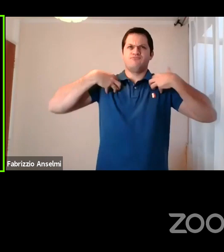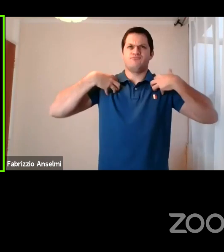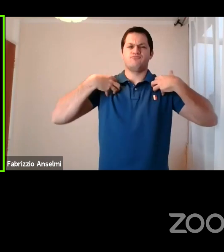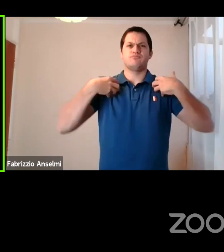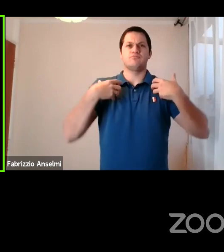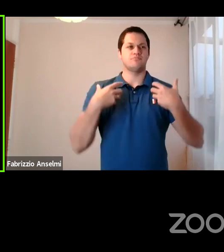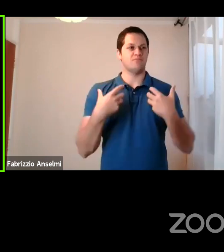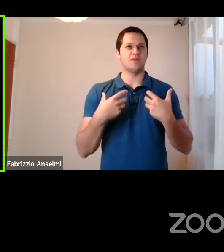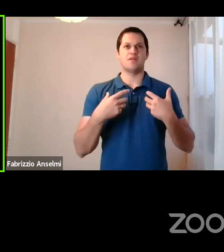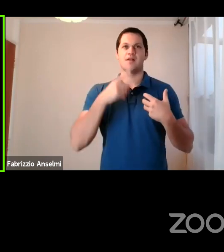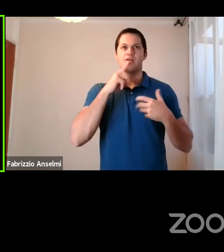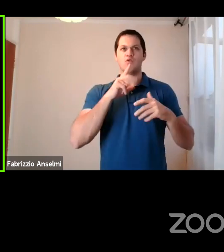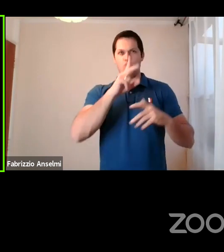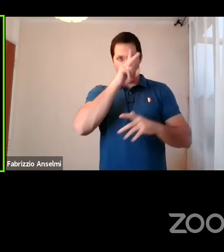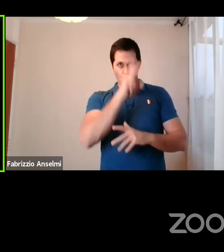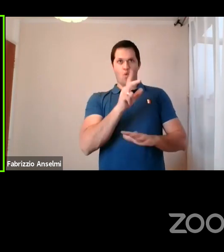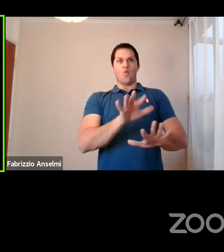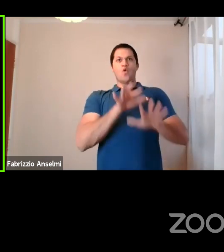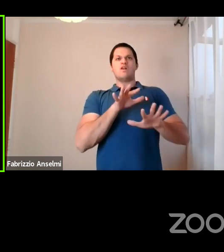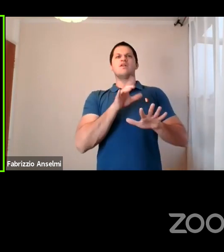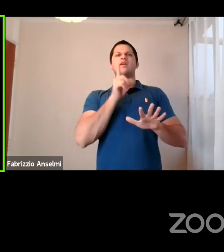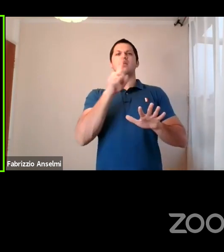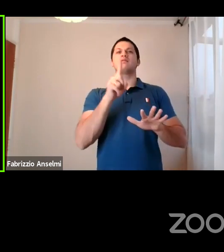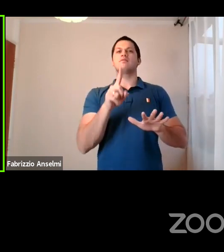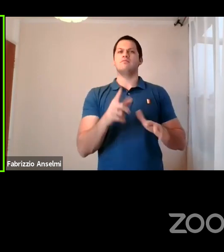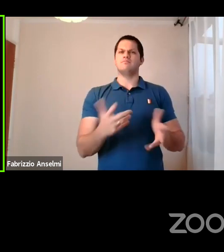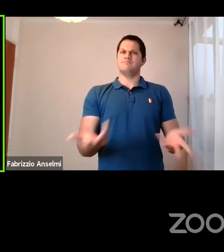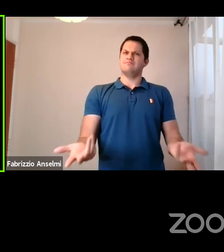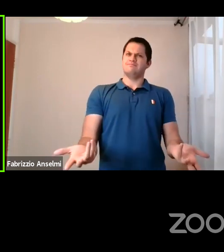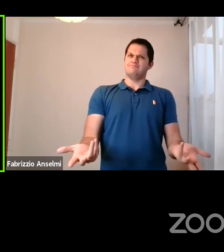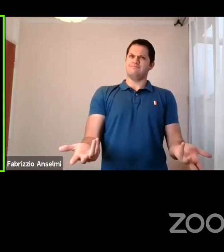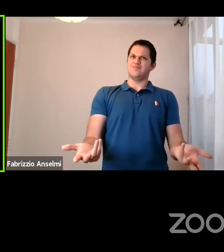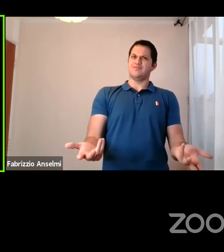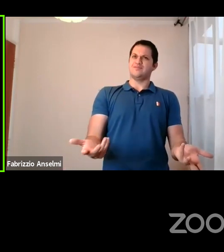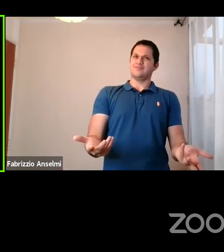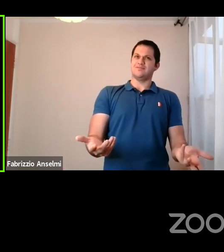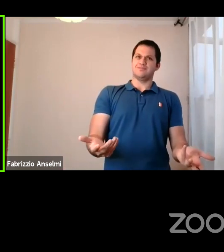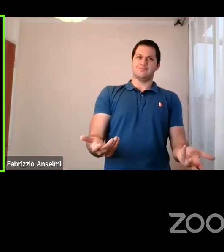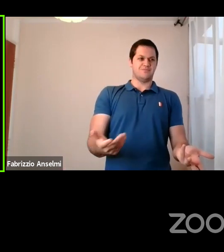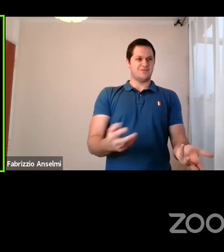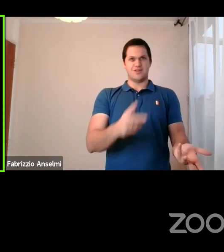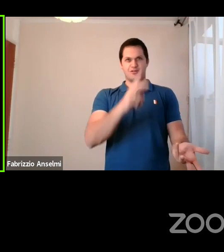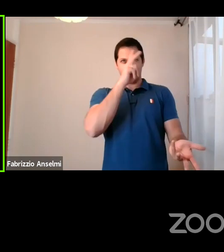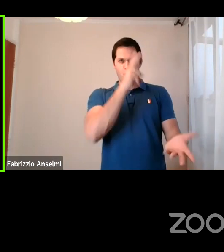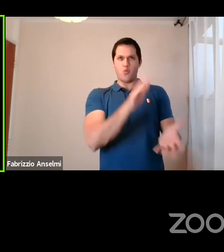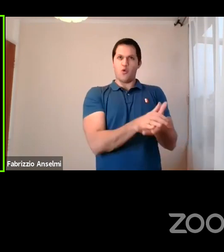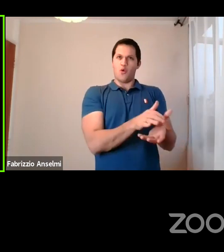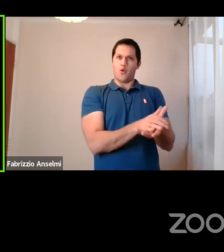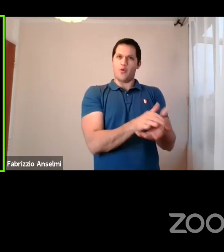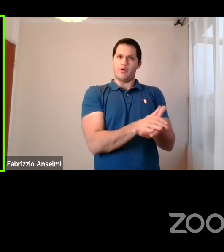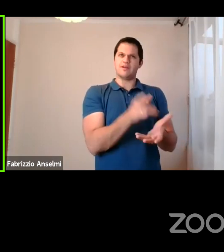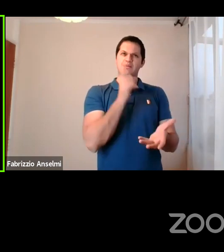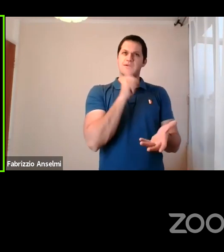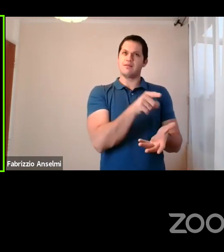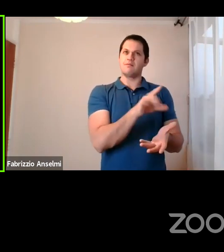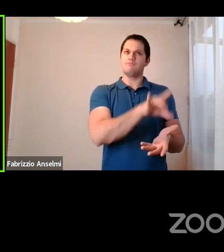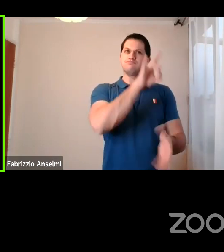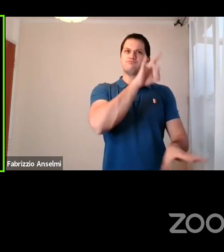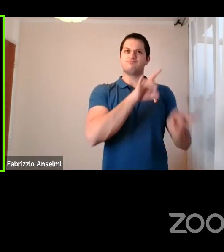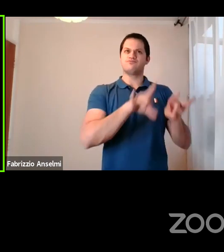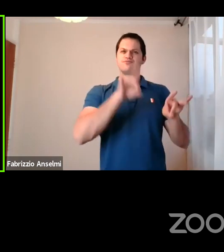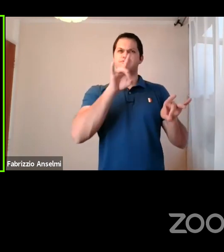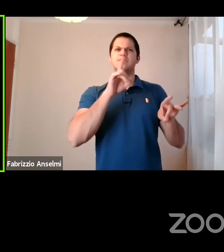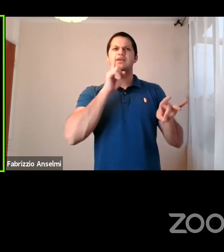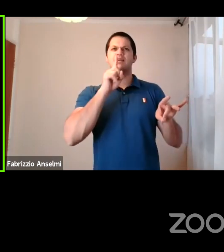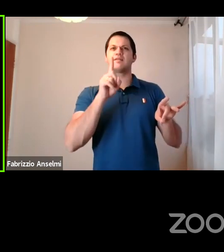inversa. Observamos que en el reconocimiento habitual generalmente este espacio, estos espacios